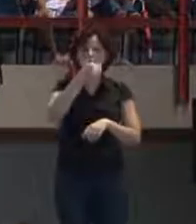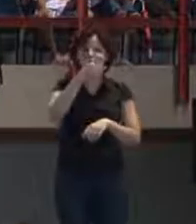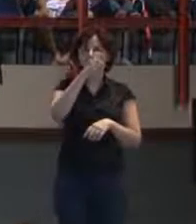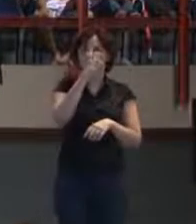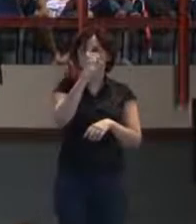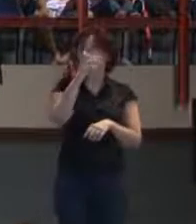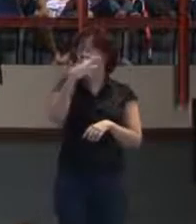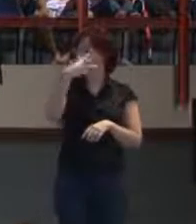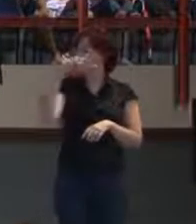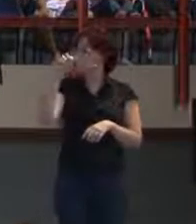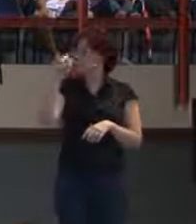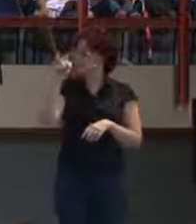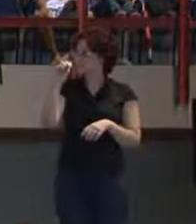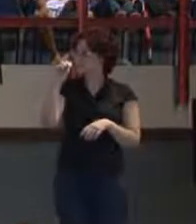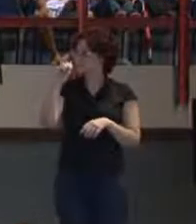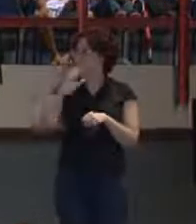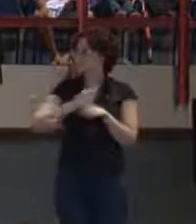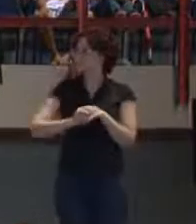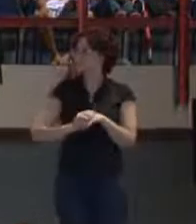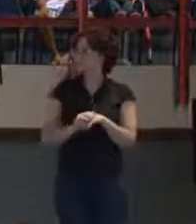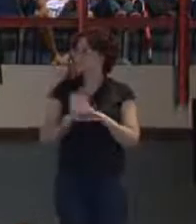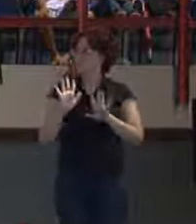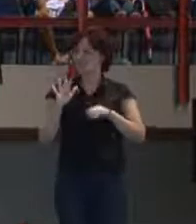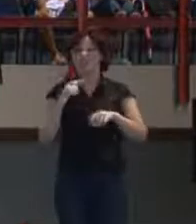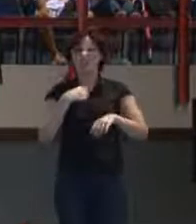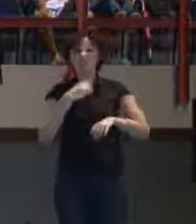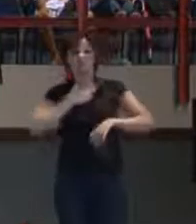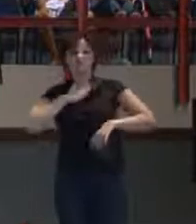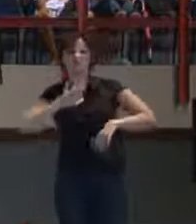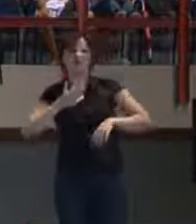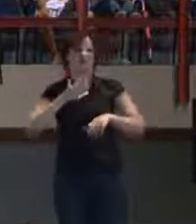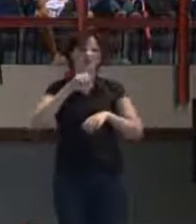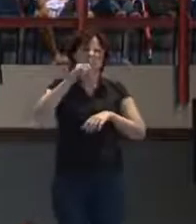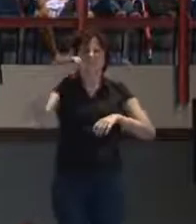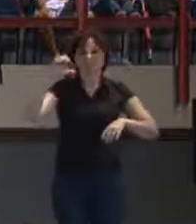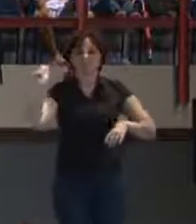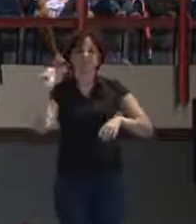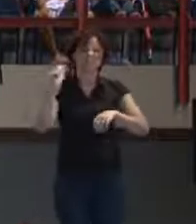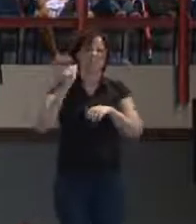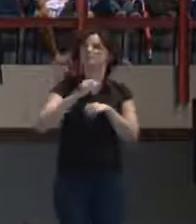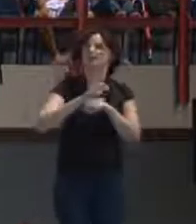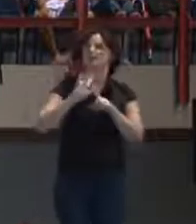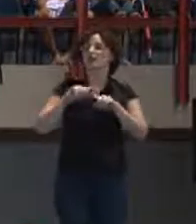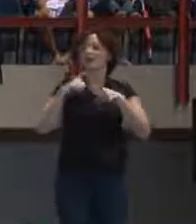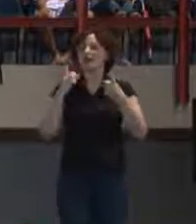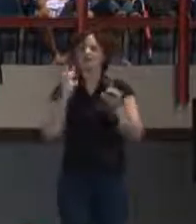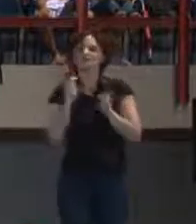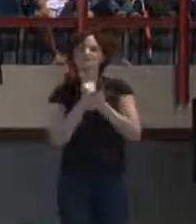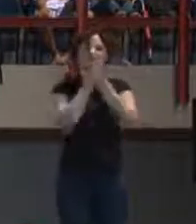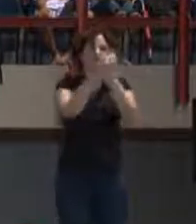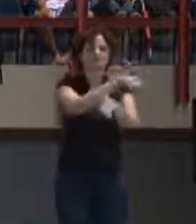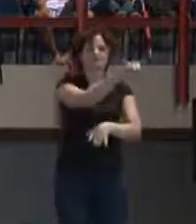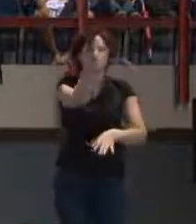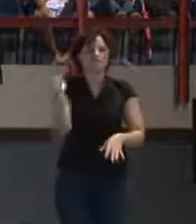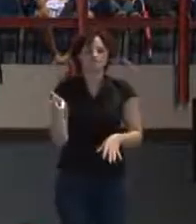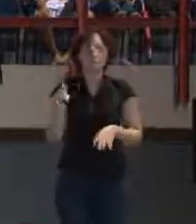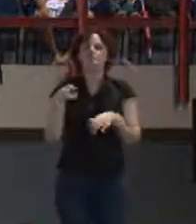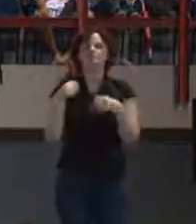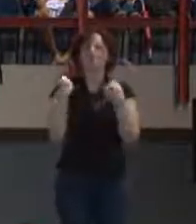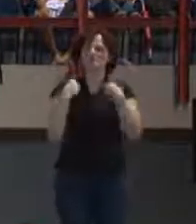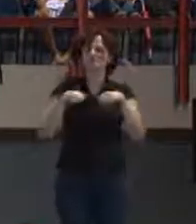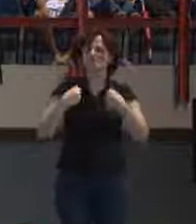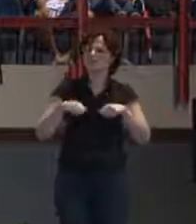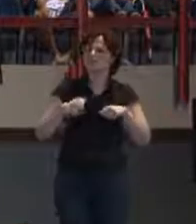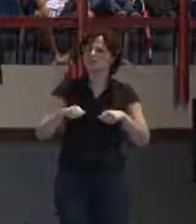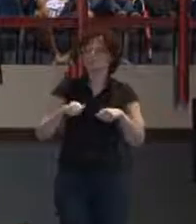muito partizante de data, eu só estou colocando para ajudar vocês, começou a ter uma necessidade enorme